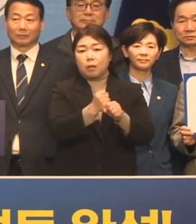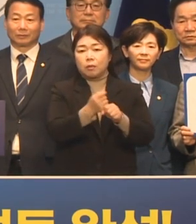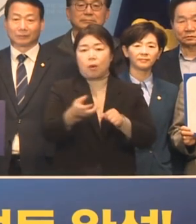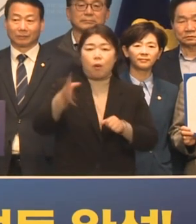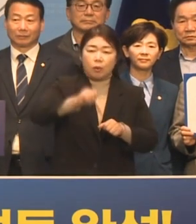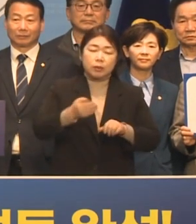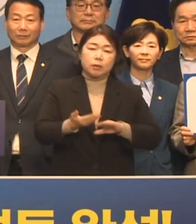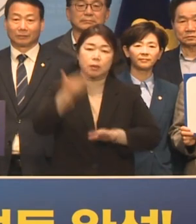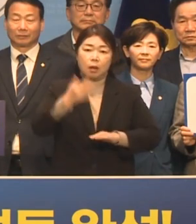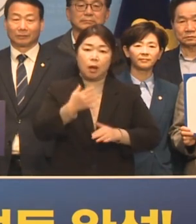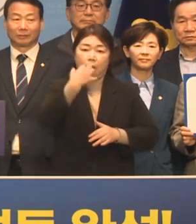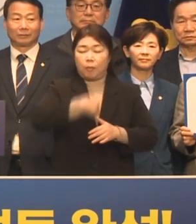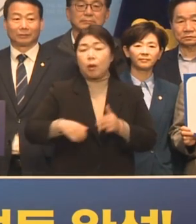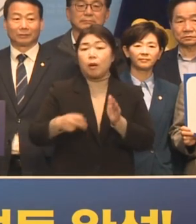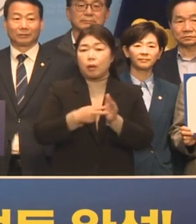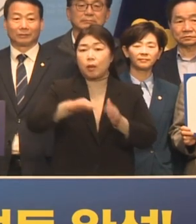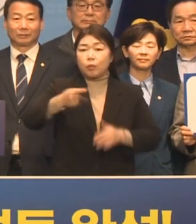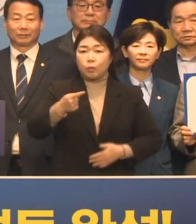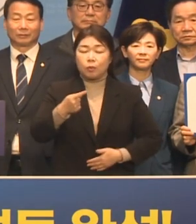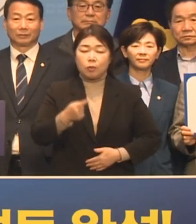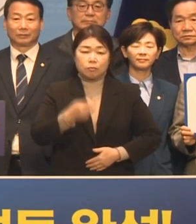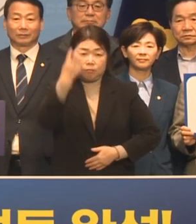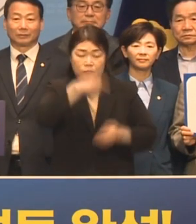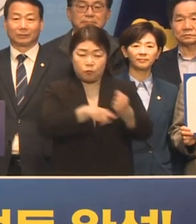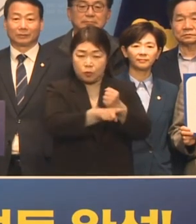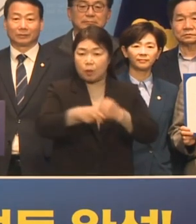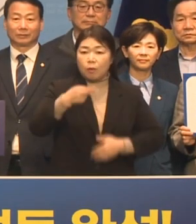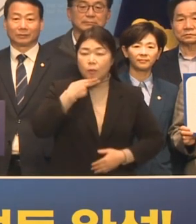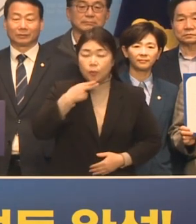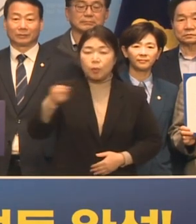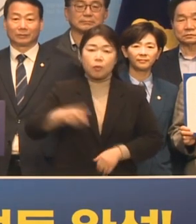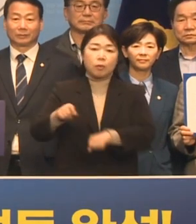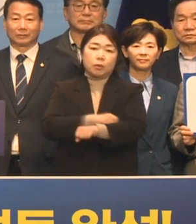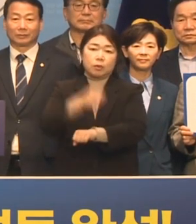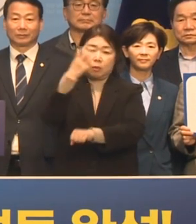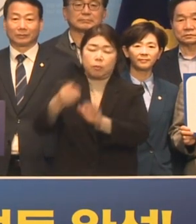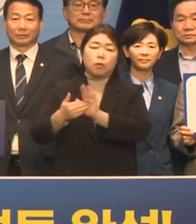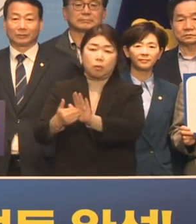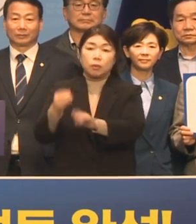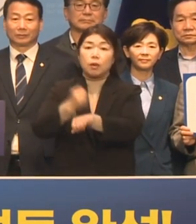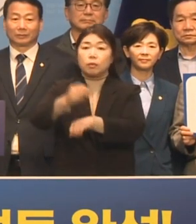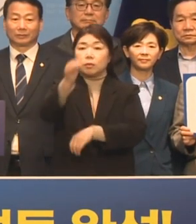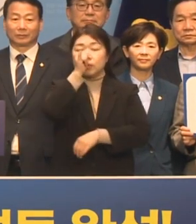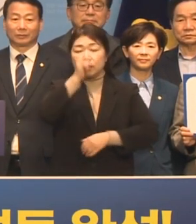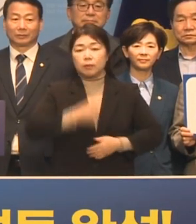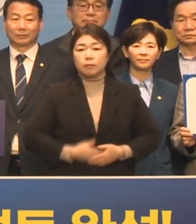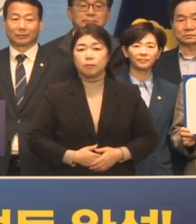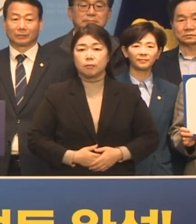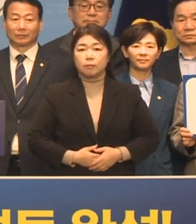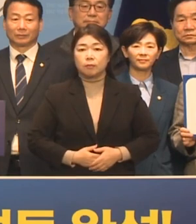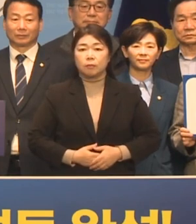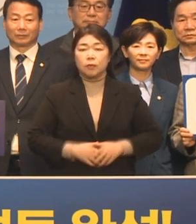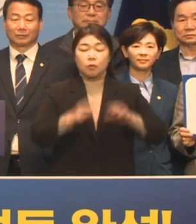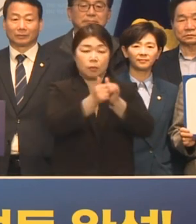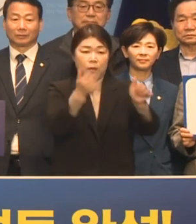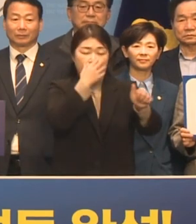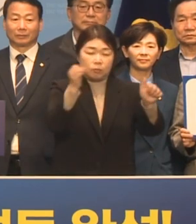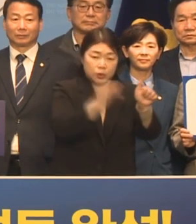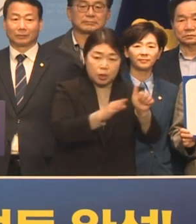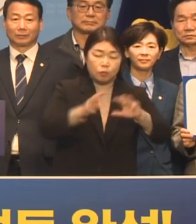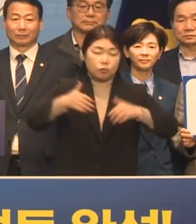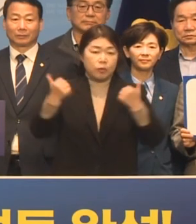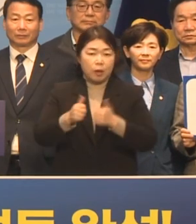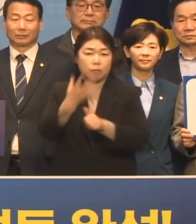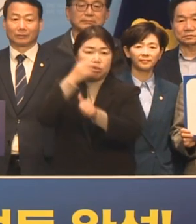벌어도 제대로 수사하지 않고 특검도 거부하고 있습니다. 국민을 무시하고 국회를 무시하는 윤석열